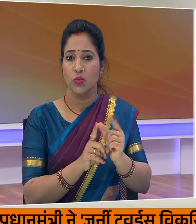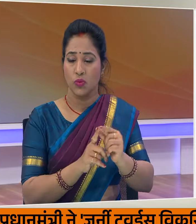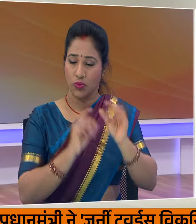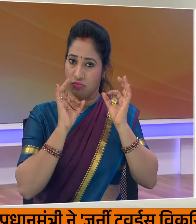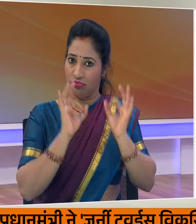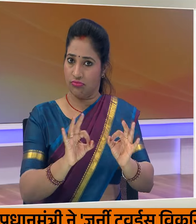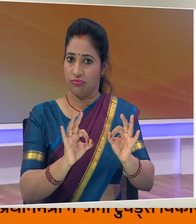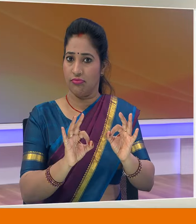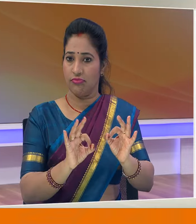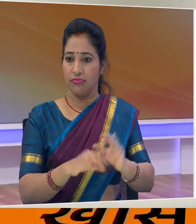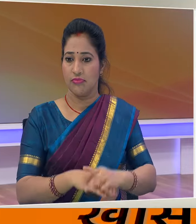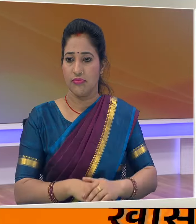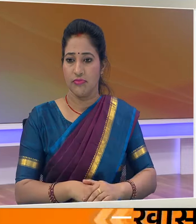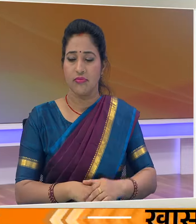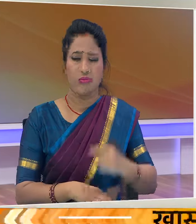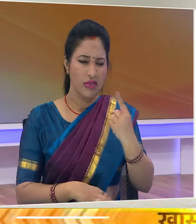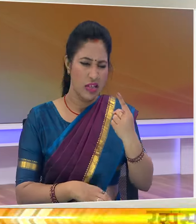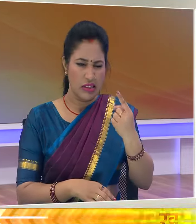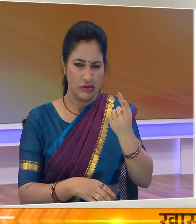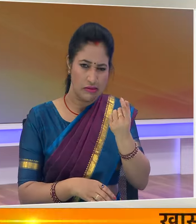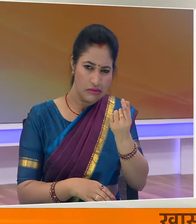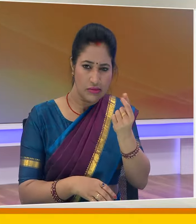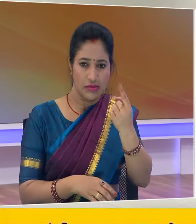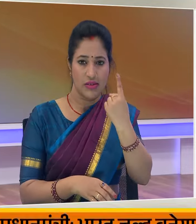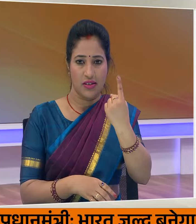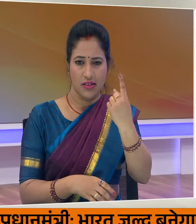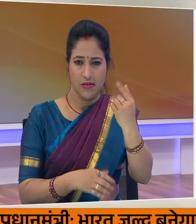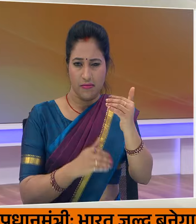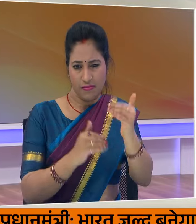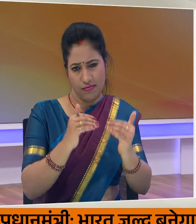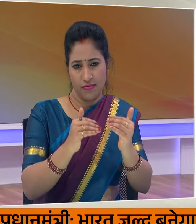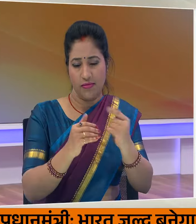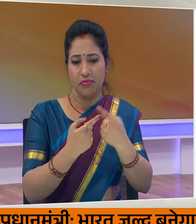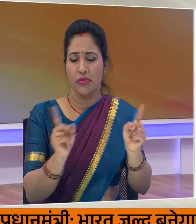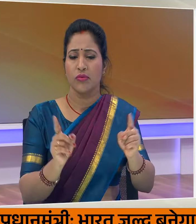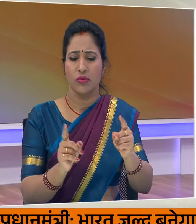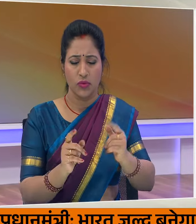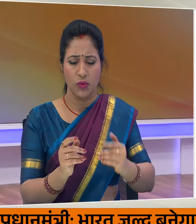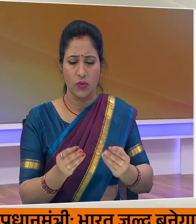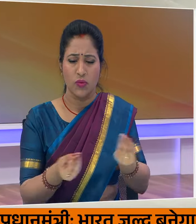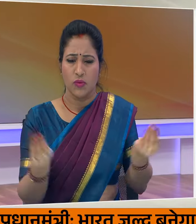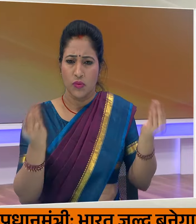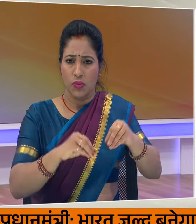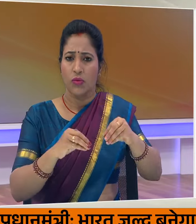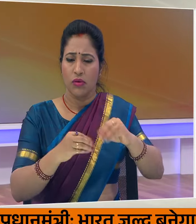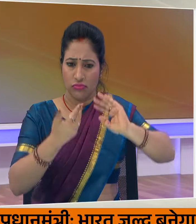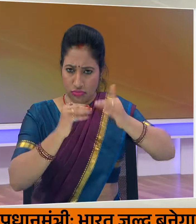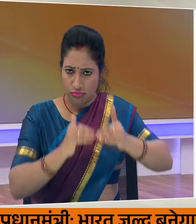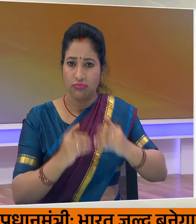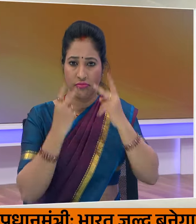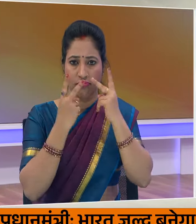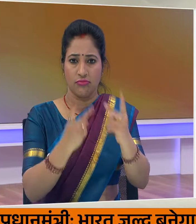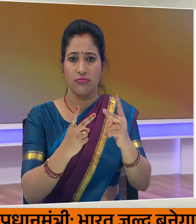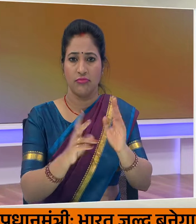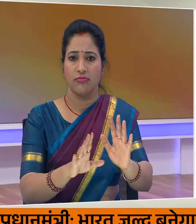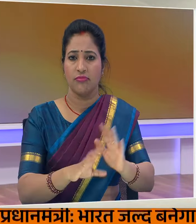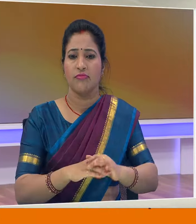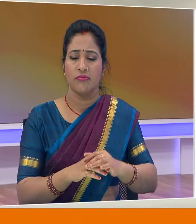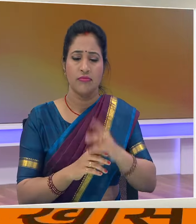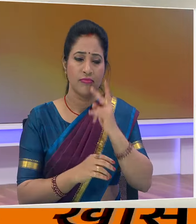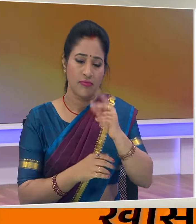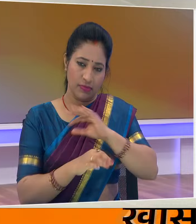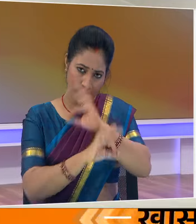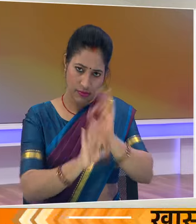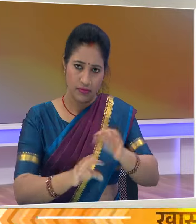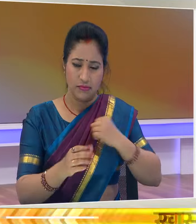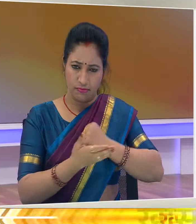दिया। हाँ जी एक ही ना टेंशन रह गया उसके अंदर में, बट कोई नहीं नेक्स्ट ओलंपिक में और अच्छा करके जाऊंगा, उसकी तैयारी ज्यादा